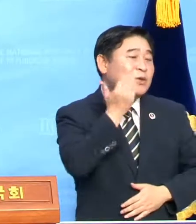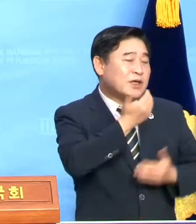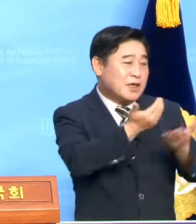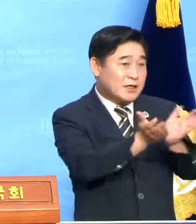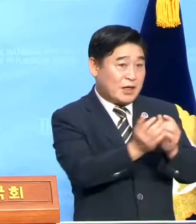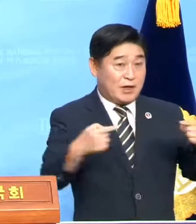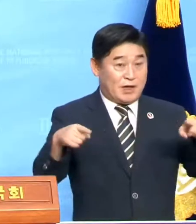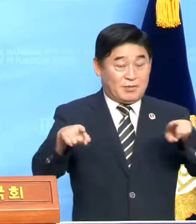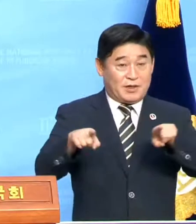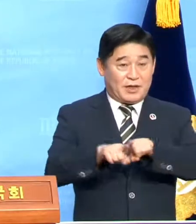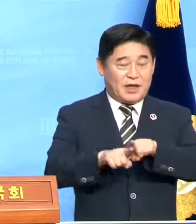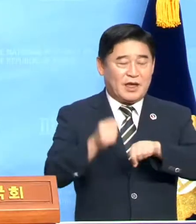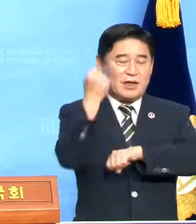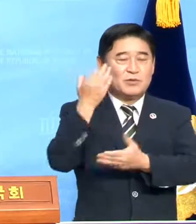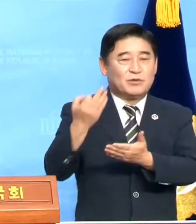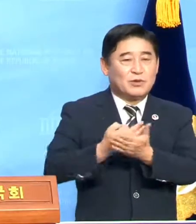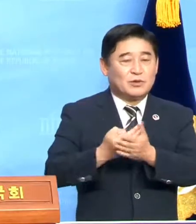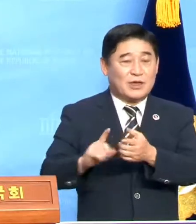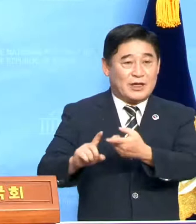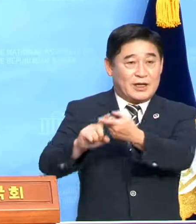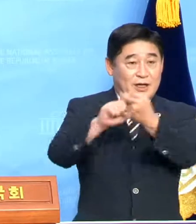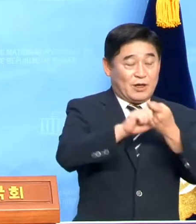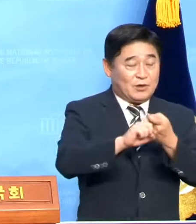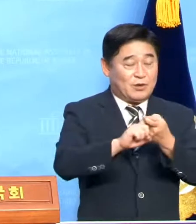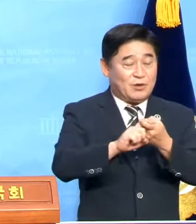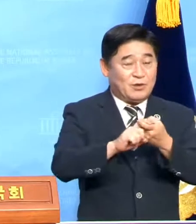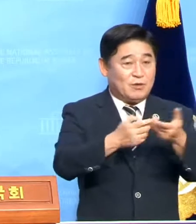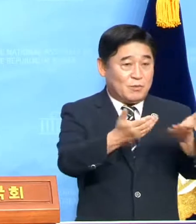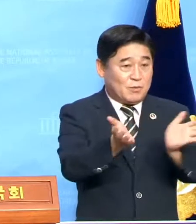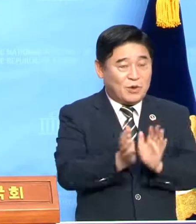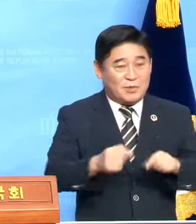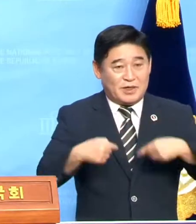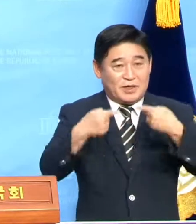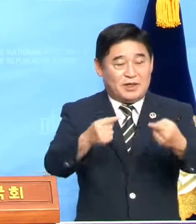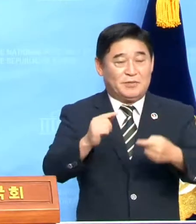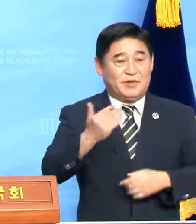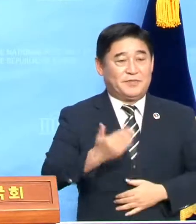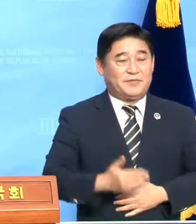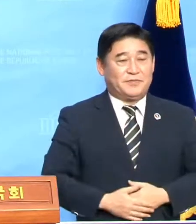함께 기본소득 연석회의 에 참여합니다